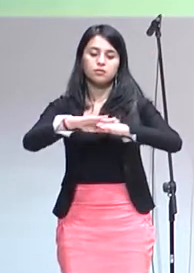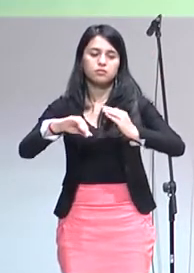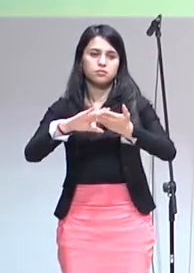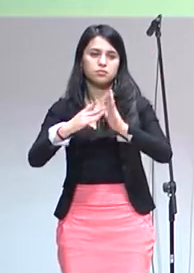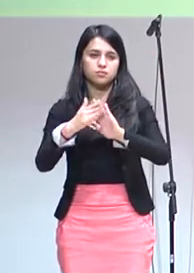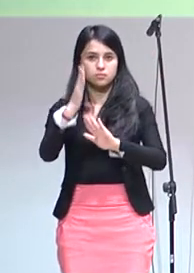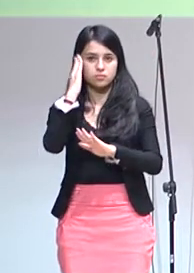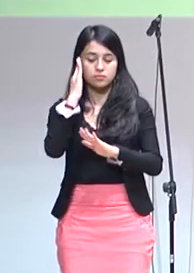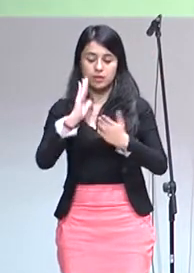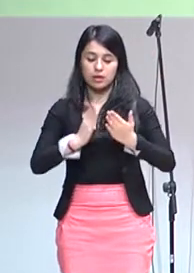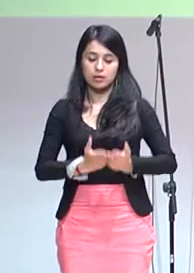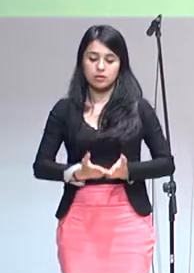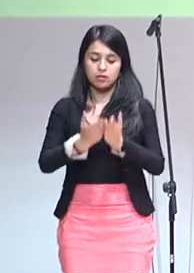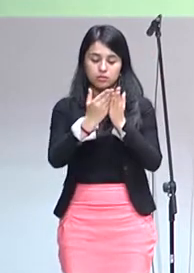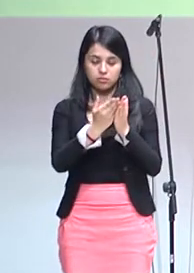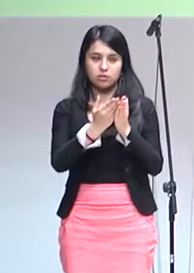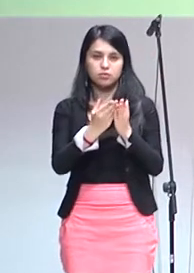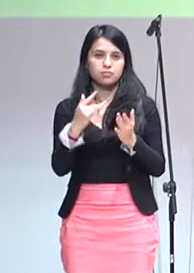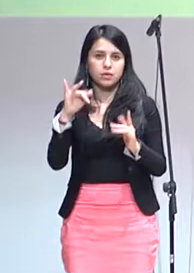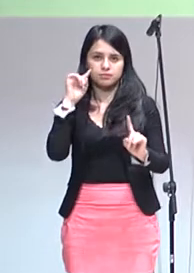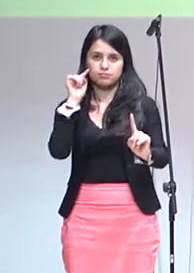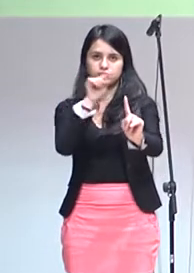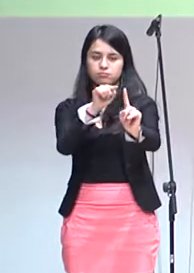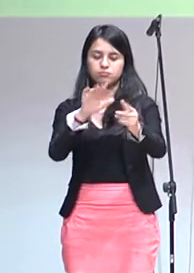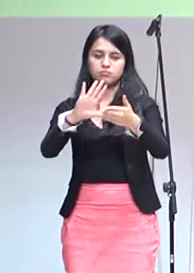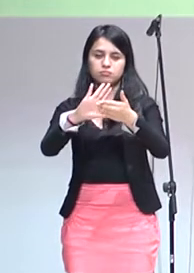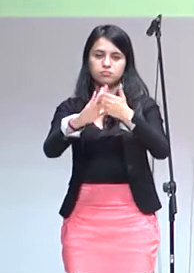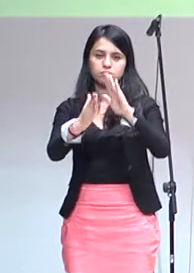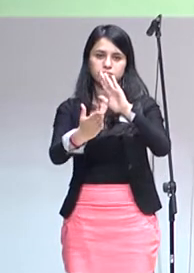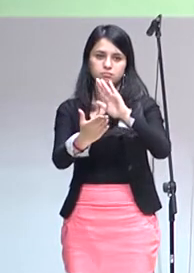educación estaba apuntada hacia la comunidad